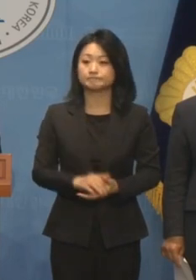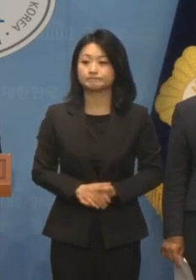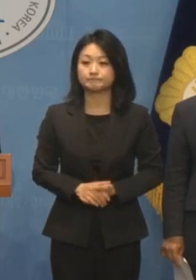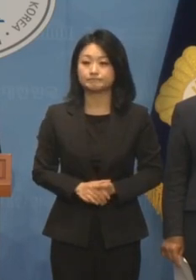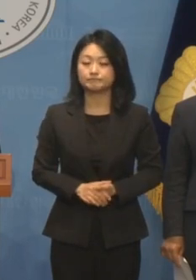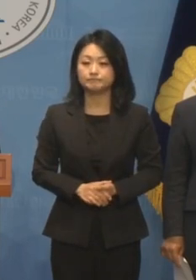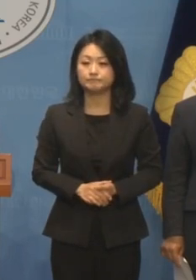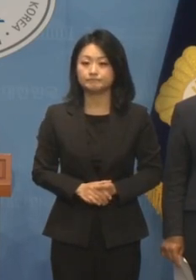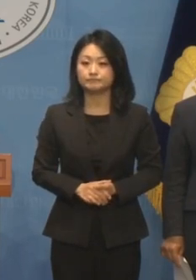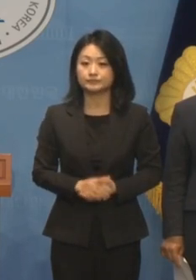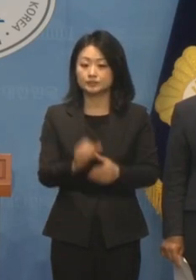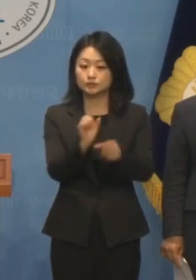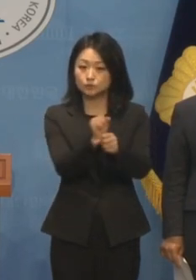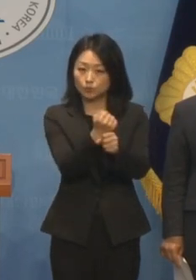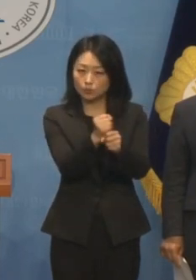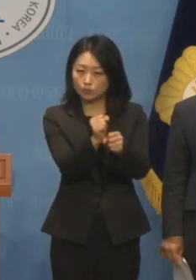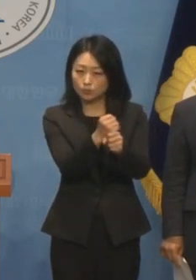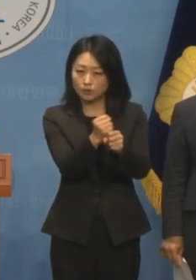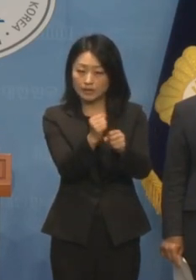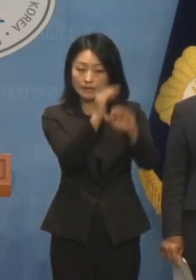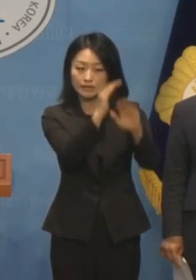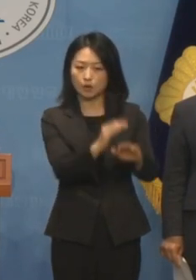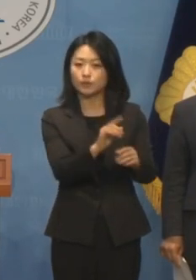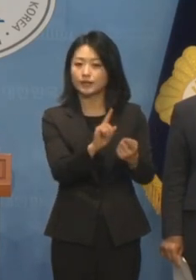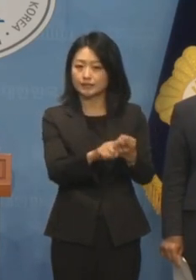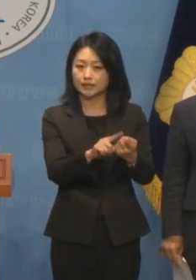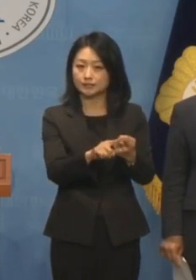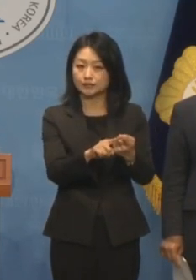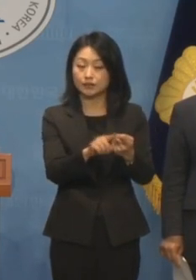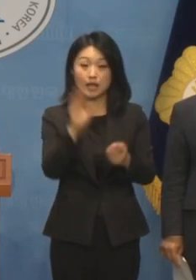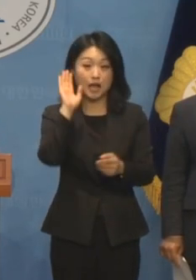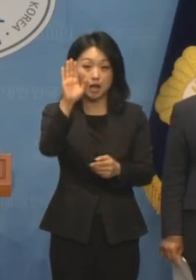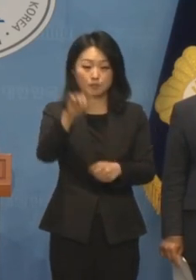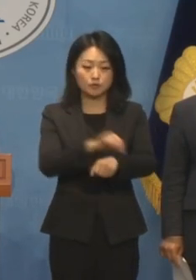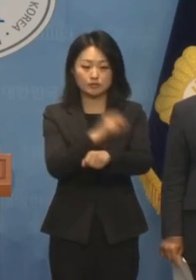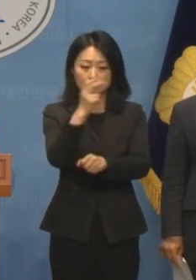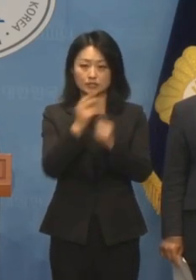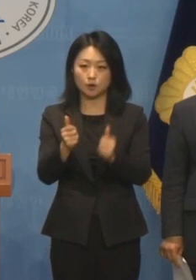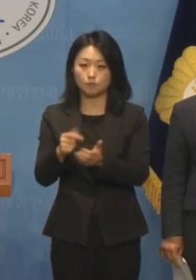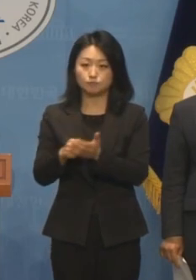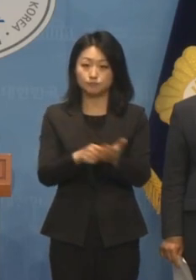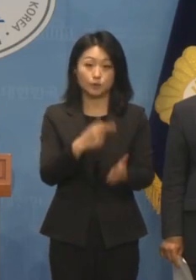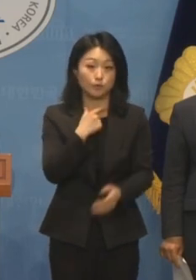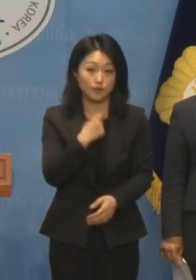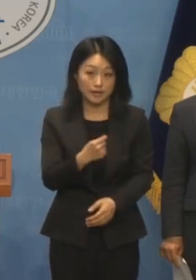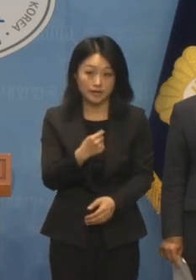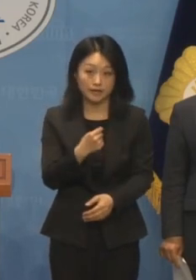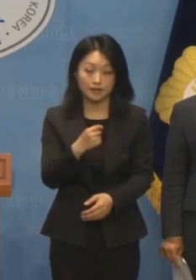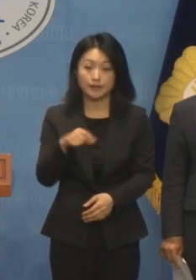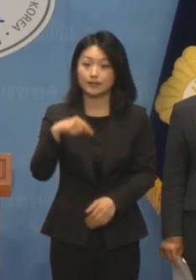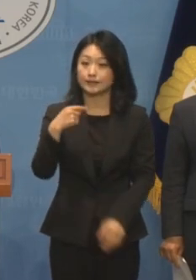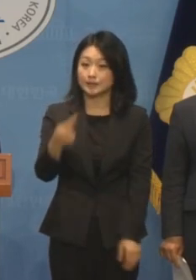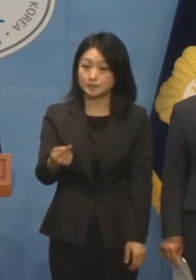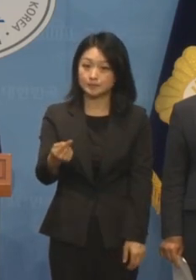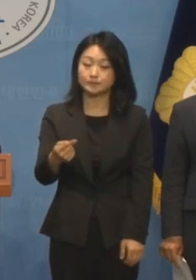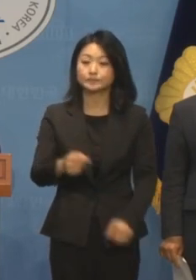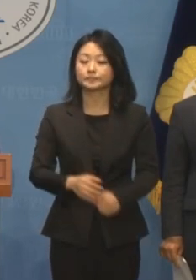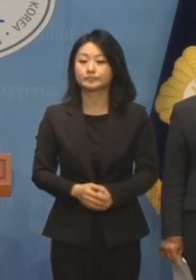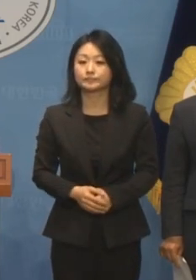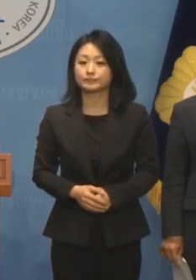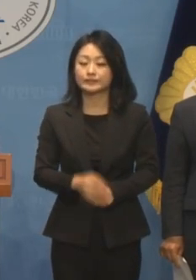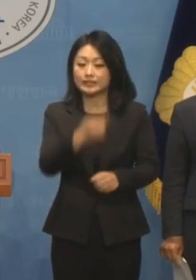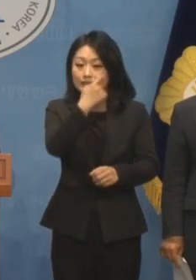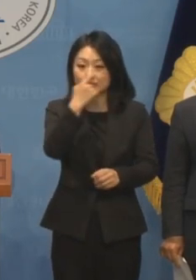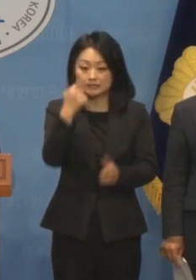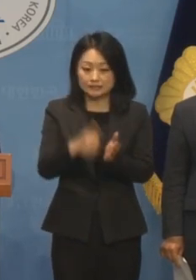이런 내용의 조작들에 대해서 저희들이 앞으로 특검도 할 거고, 그리고 계속해서